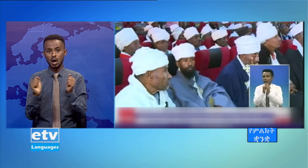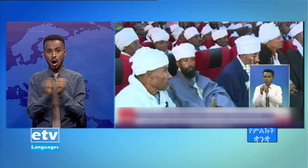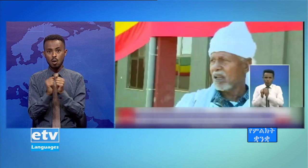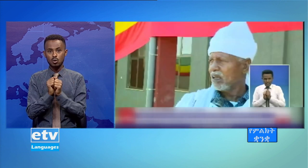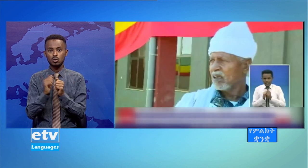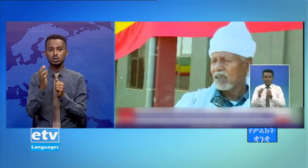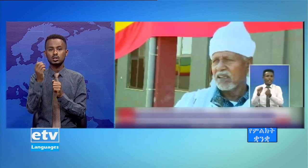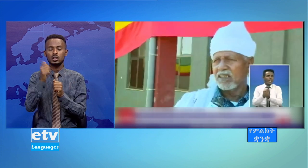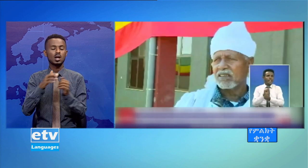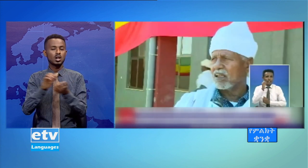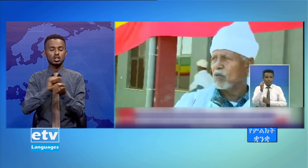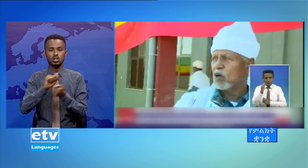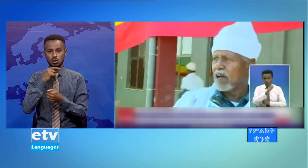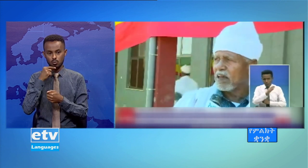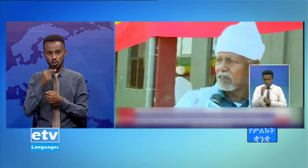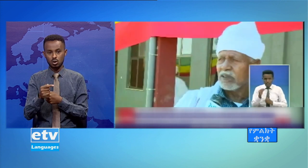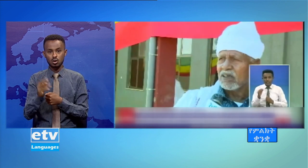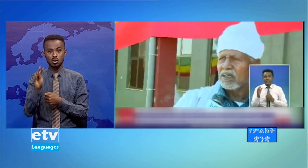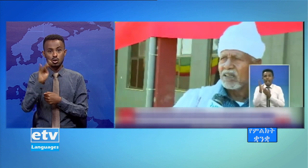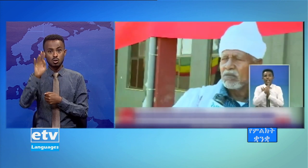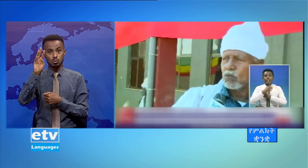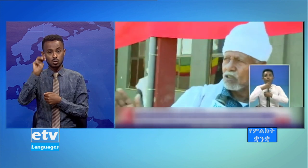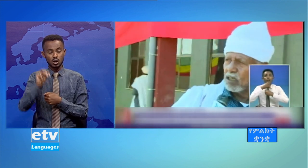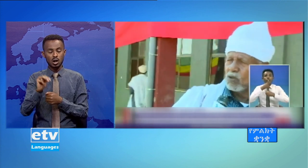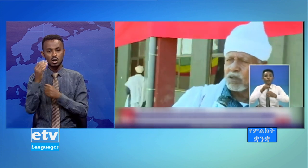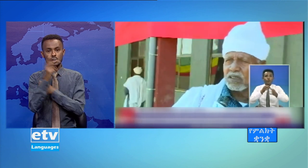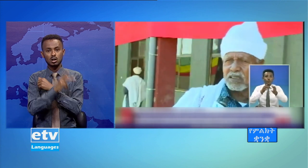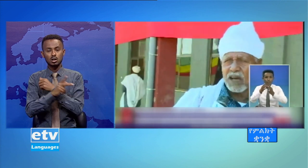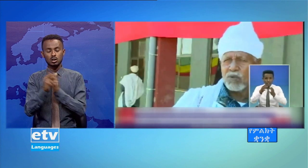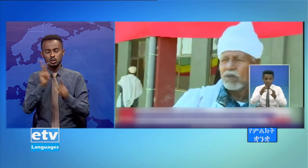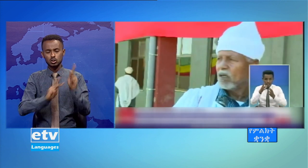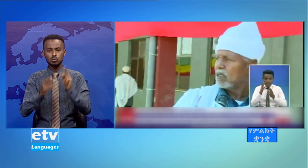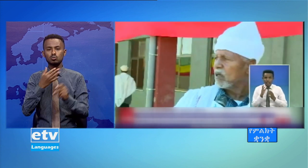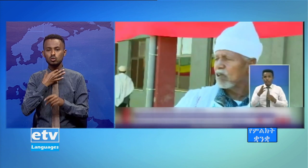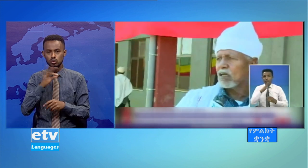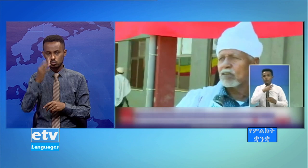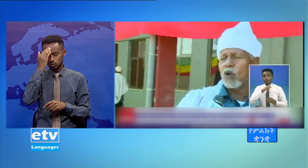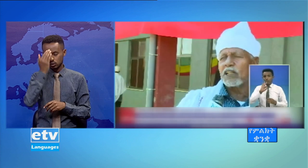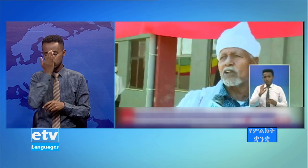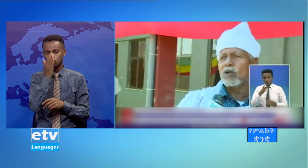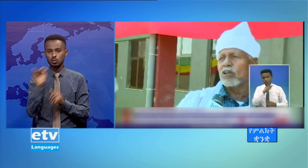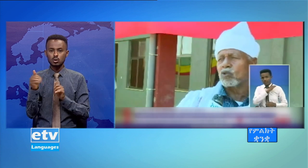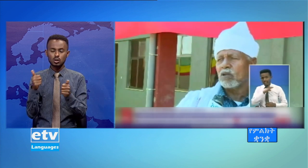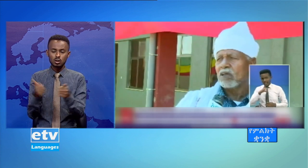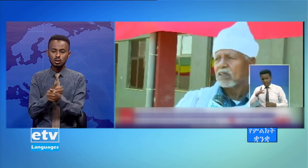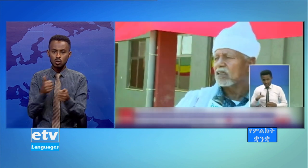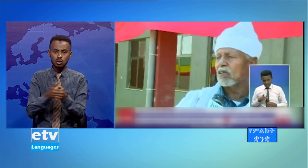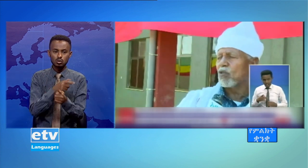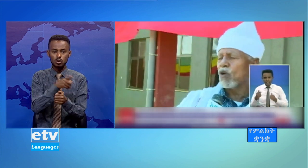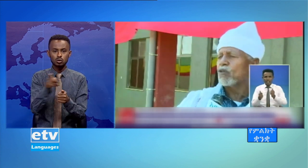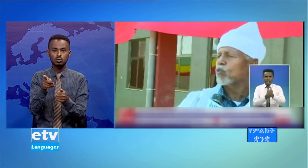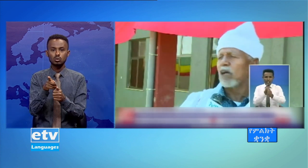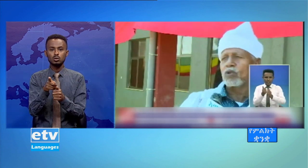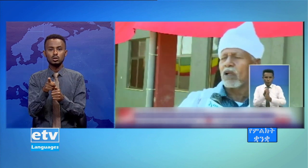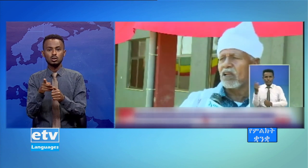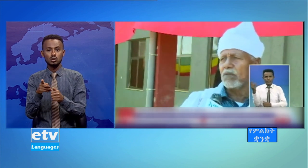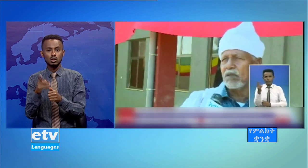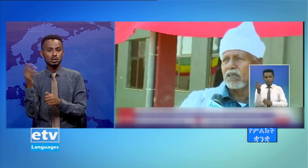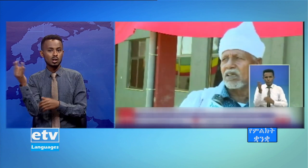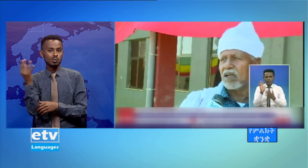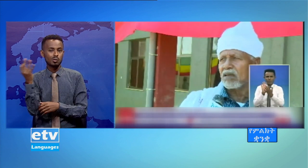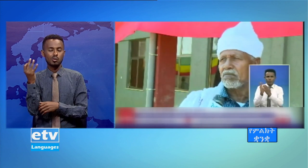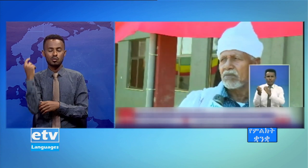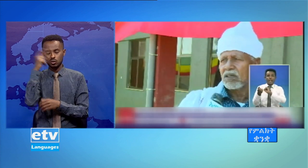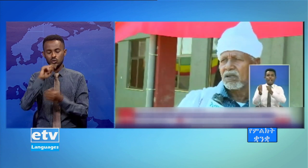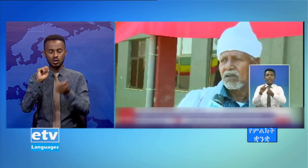እሴት አይሸረሽረውም ብለዋል። የሞጣ ህዝብ ሙስሊሙን ክርስቲያኑም እንደ ተከትሏቸው እነሱን ተሰብኮ ፊቱን ያዞራል የሚል